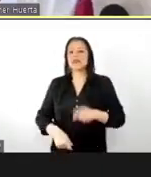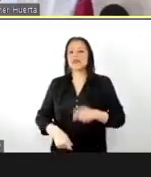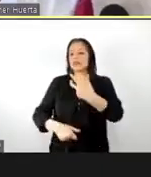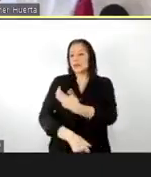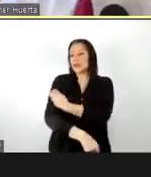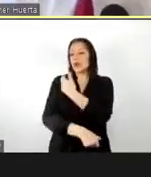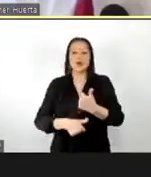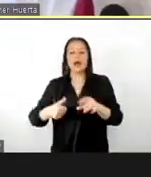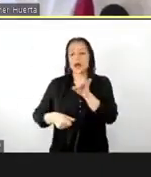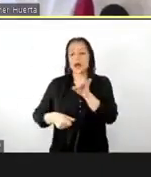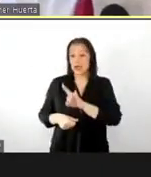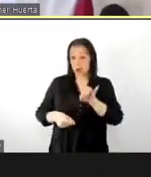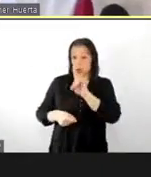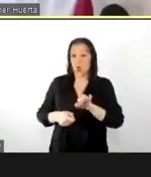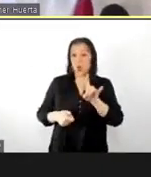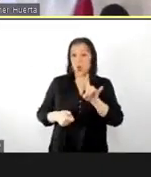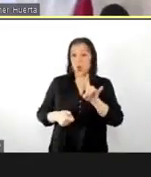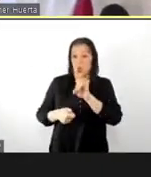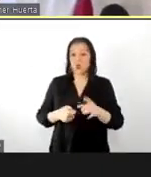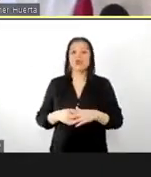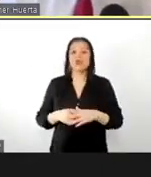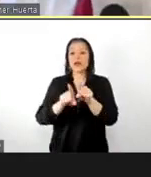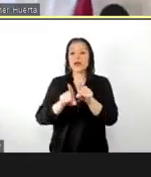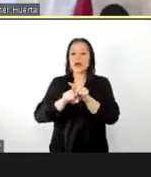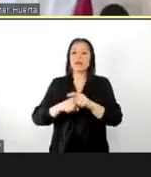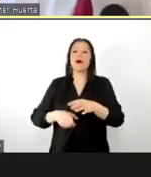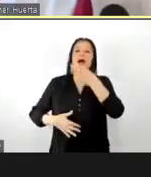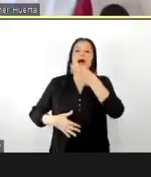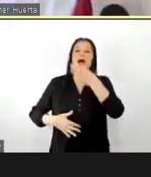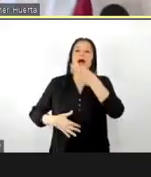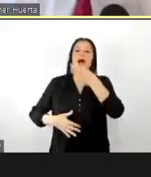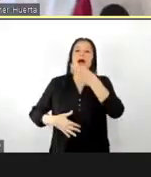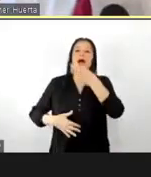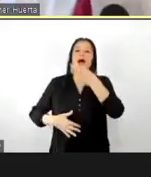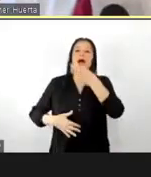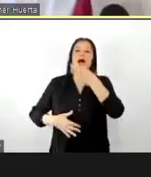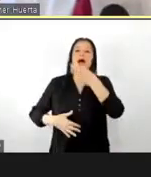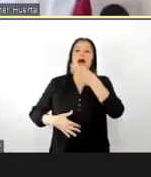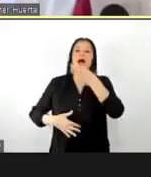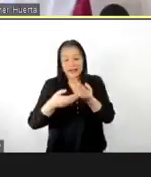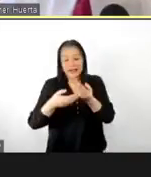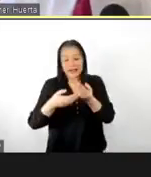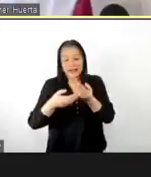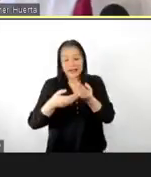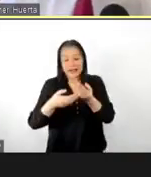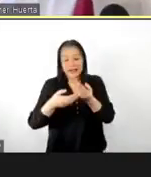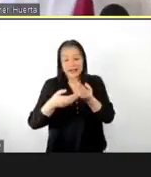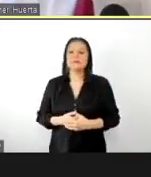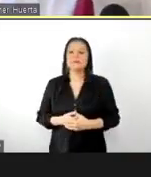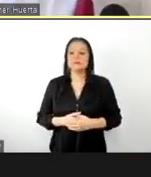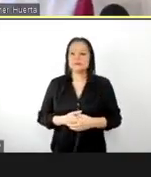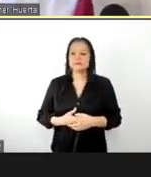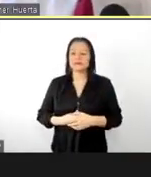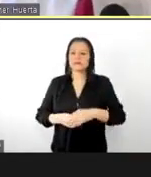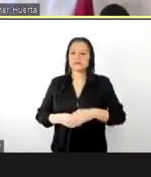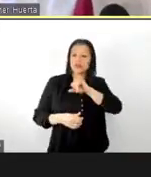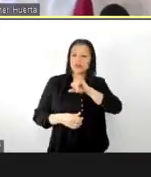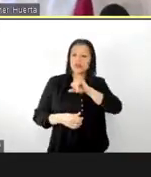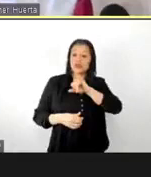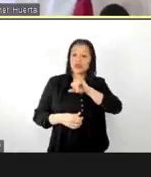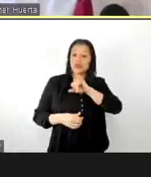estas vacunas que usan virus de resfrío como caballitos de Troya, como vectores se llama, son la